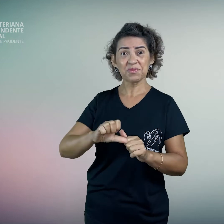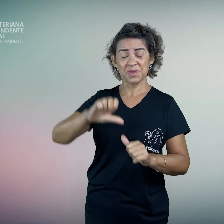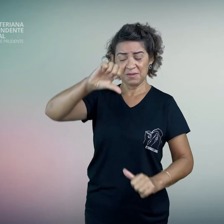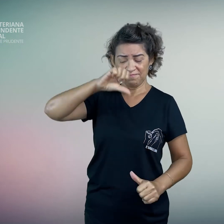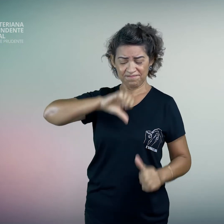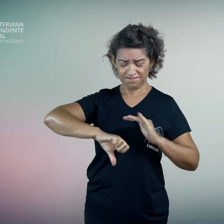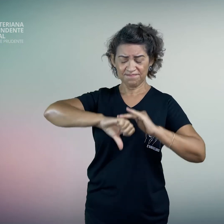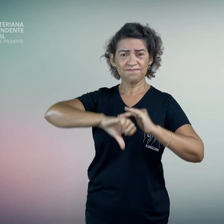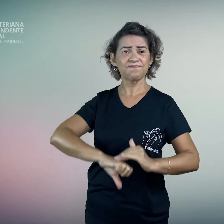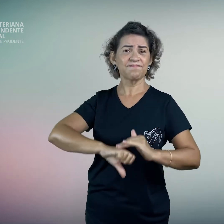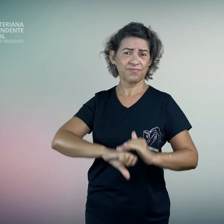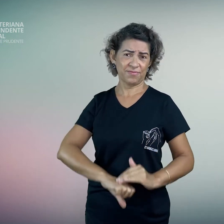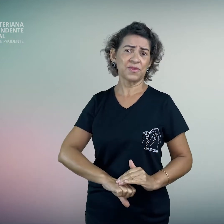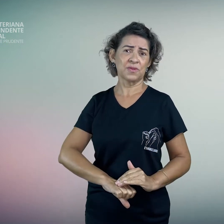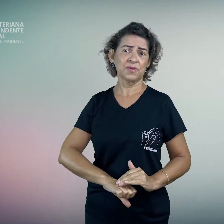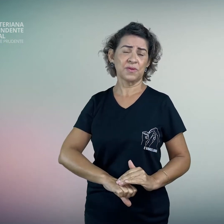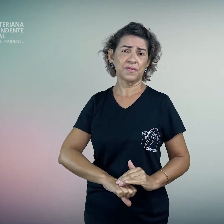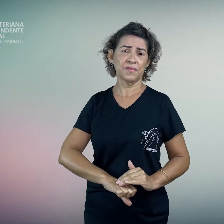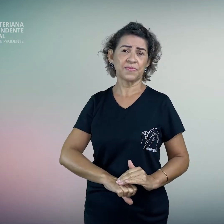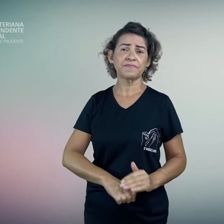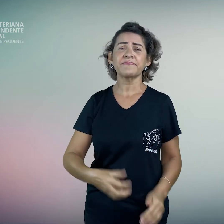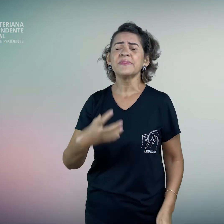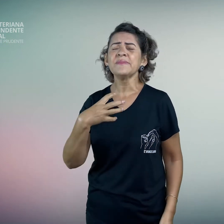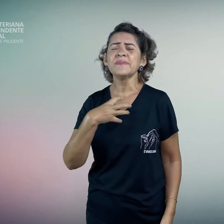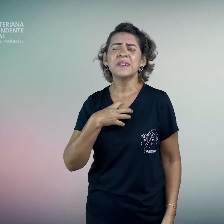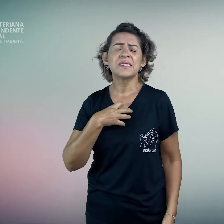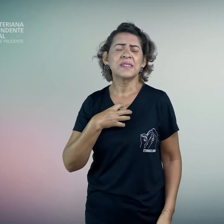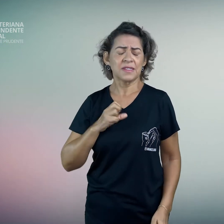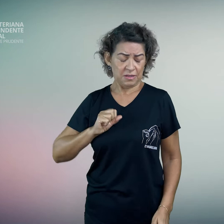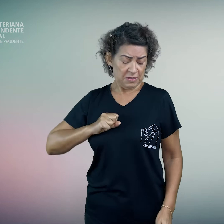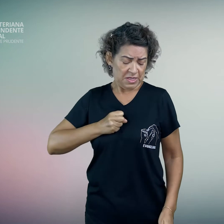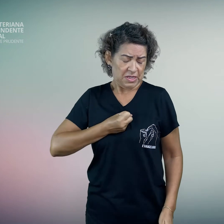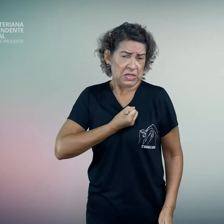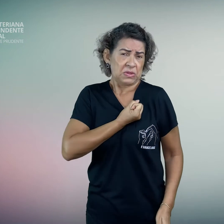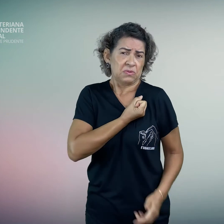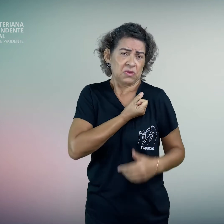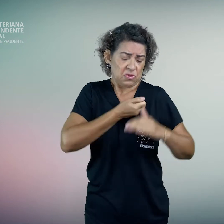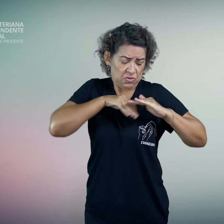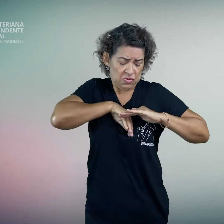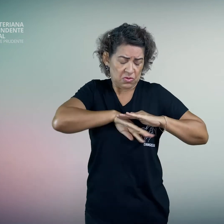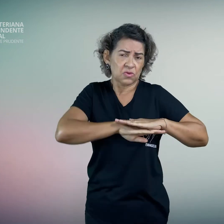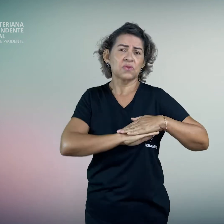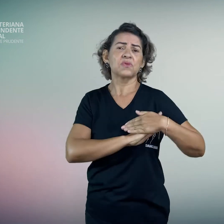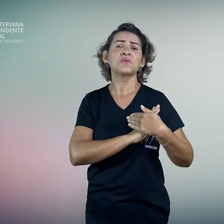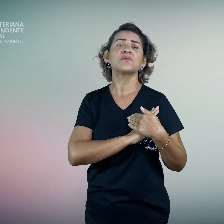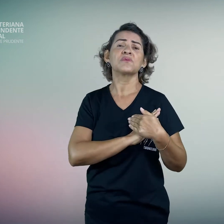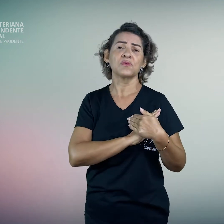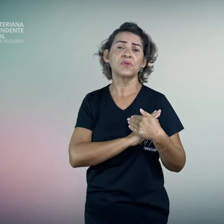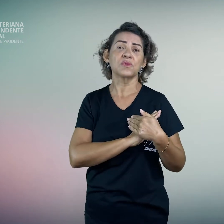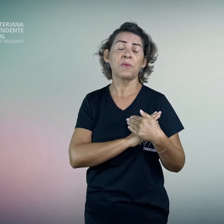Deixamos que o ódio assuma proporções gigantescas em nosso mundo interior, dando